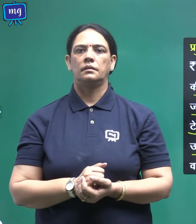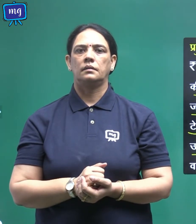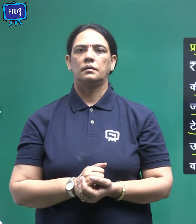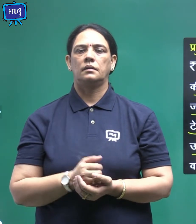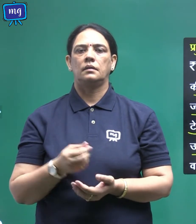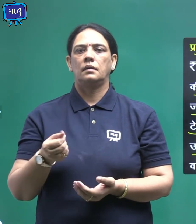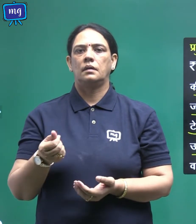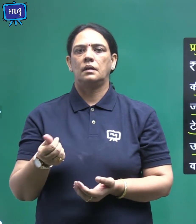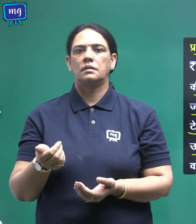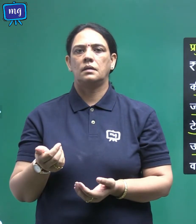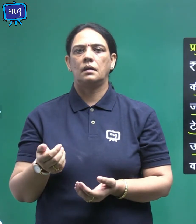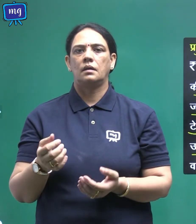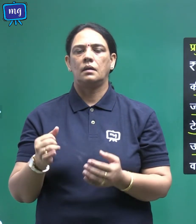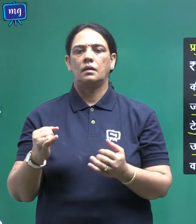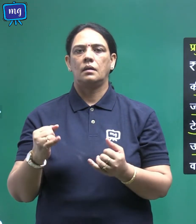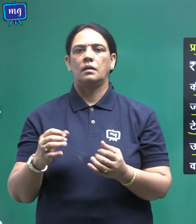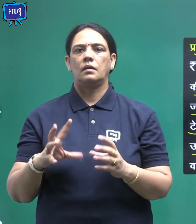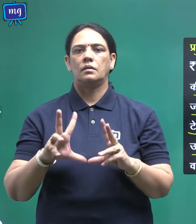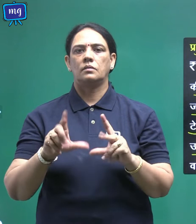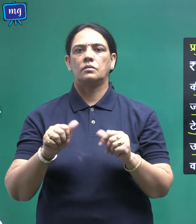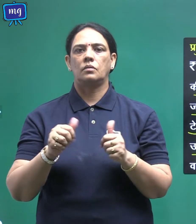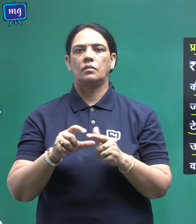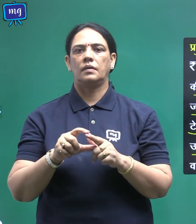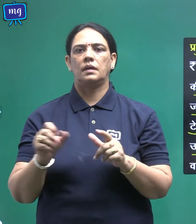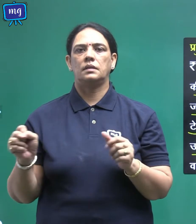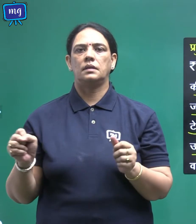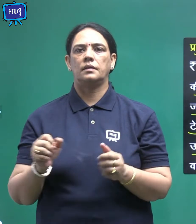राशि ज्ञात कीजिए।